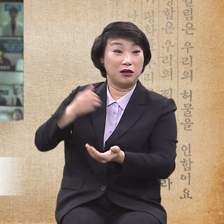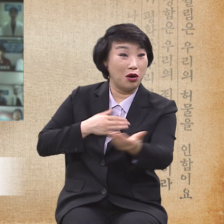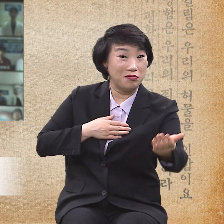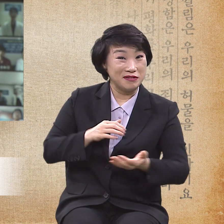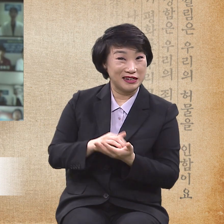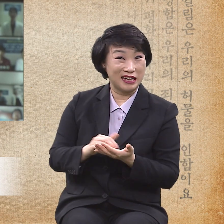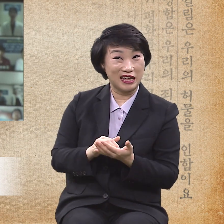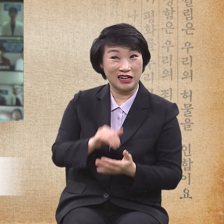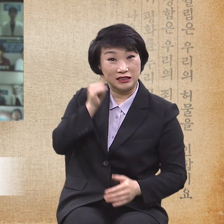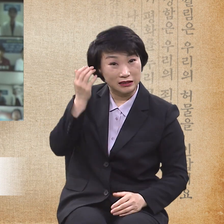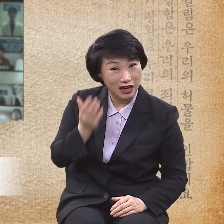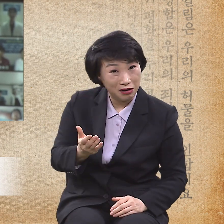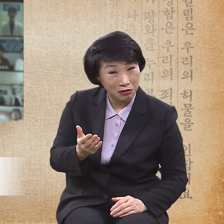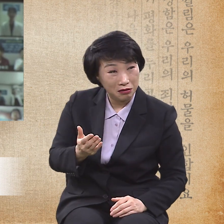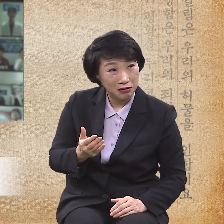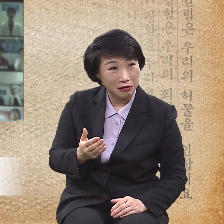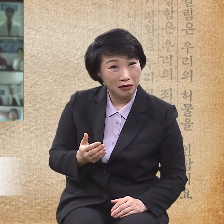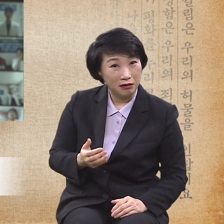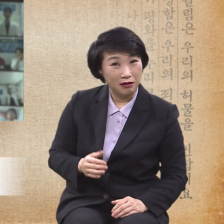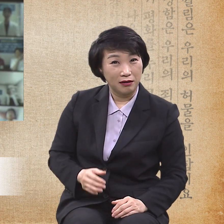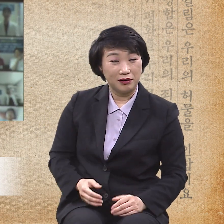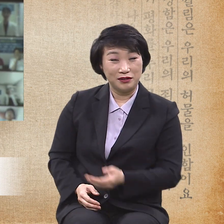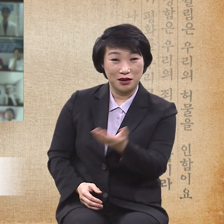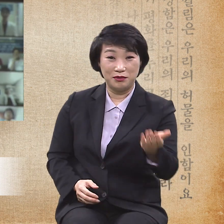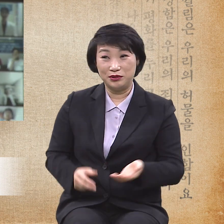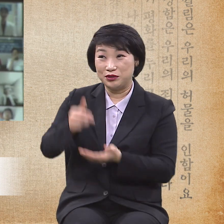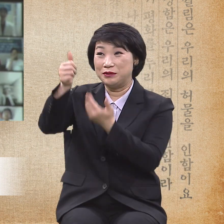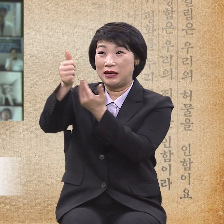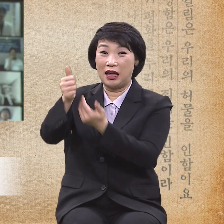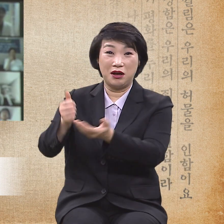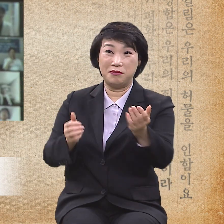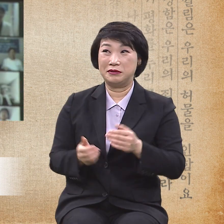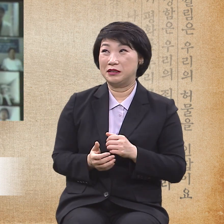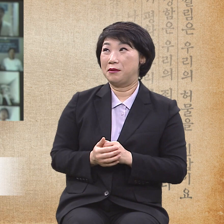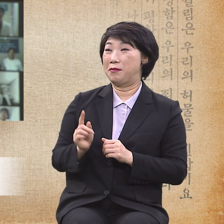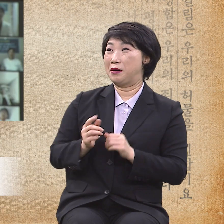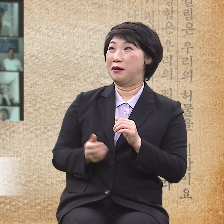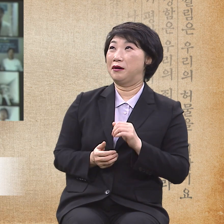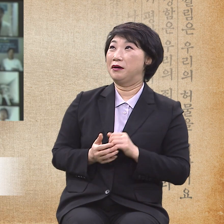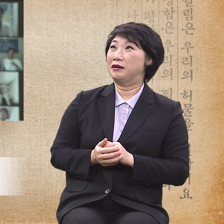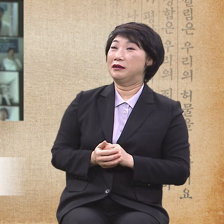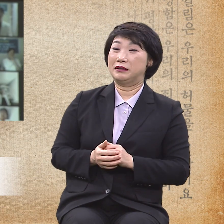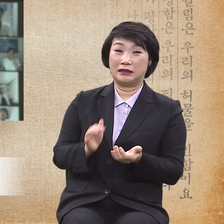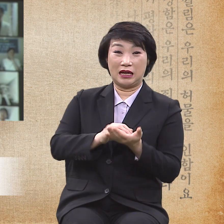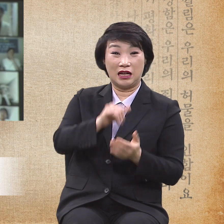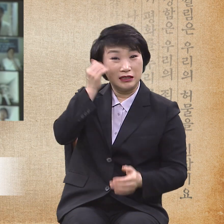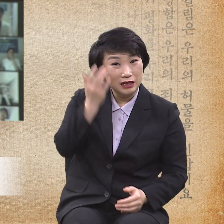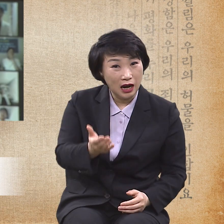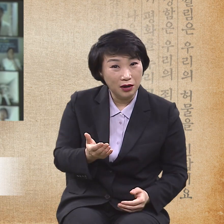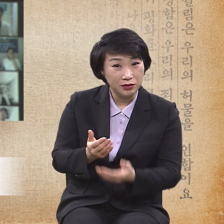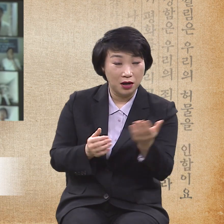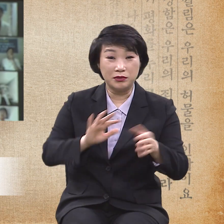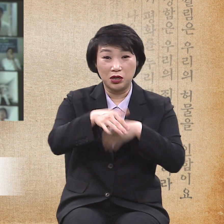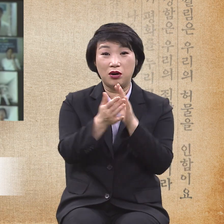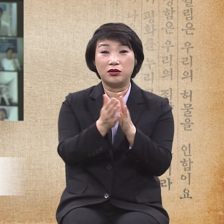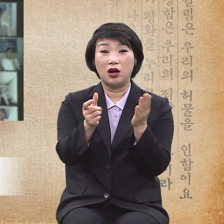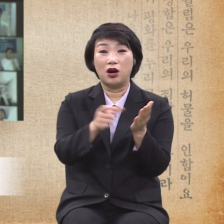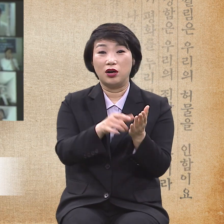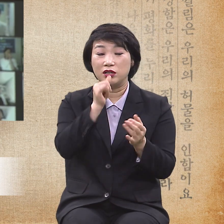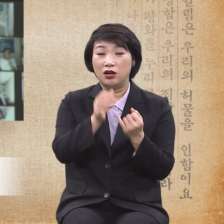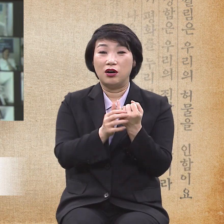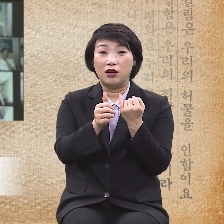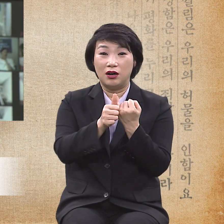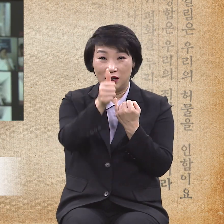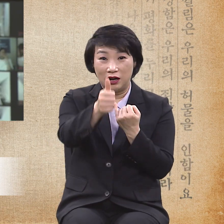있어? 응? 이분에게 무슨 계산이 있어? 안나냐 핫비다가 그